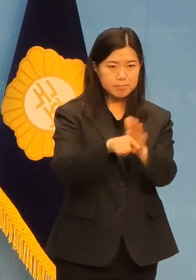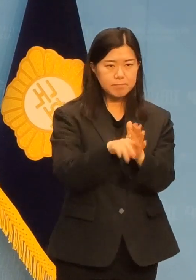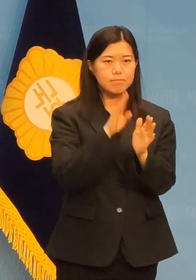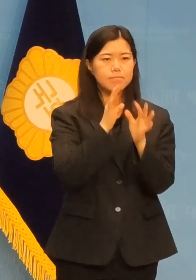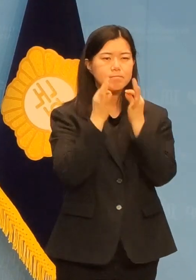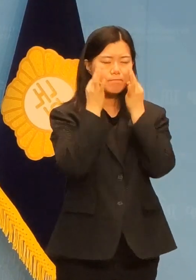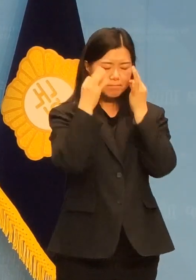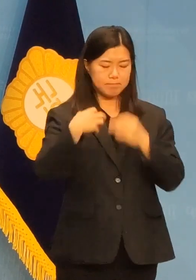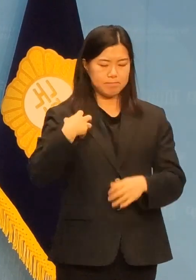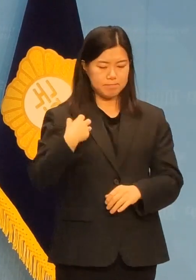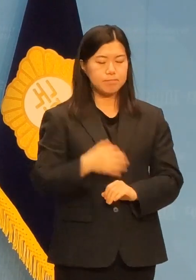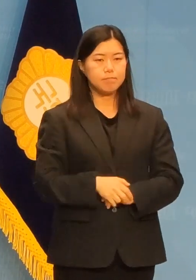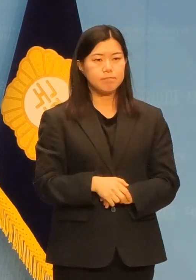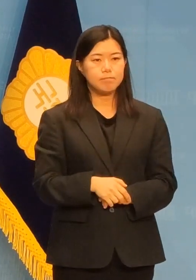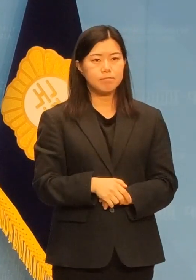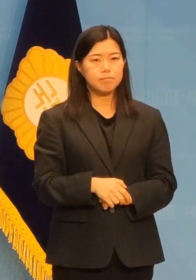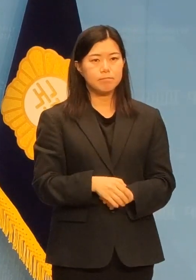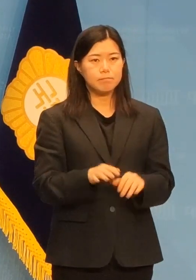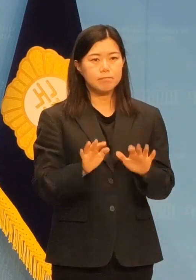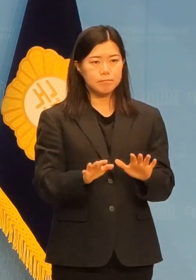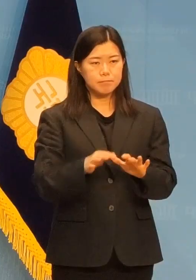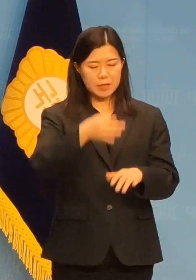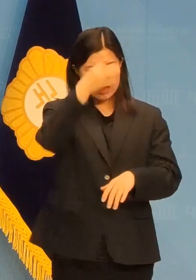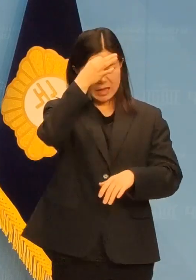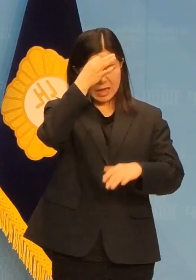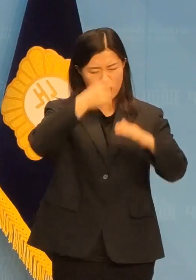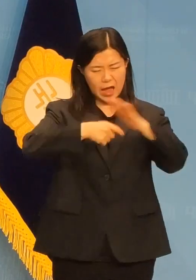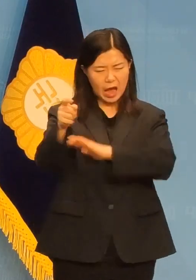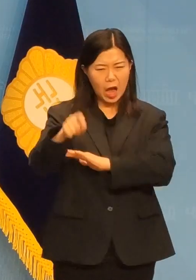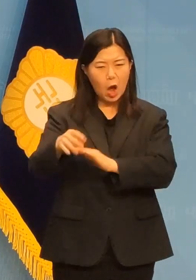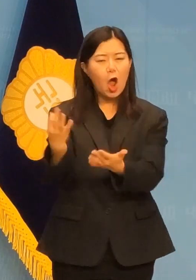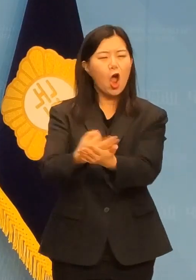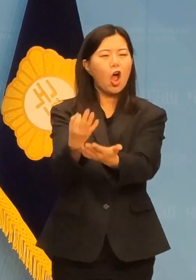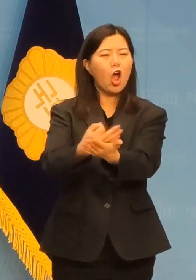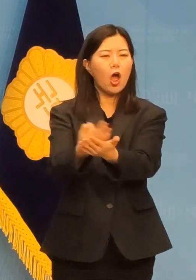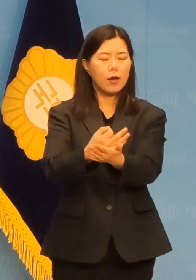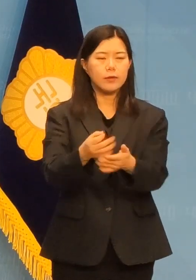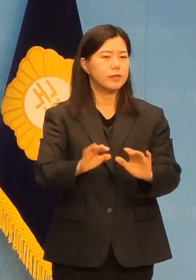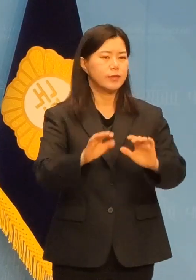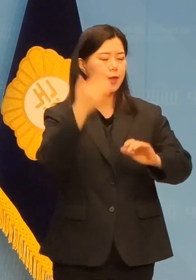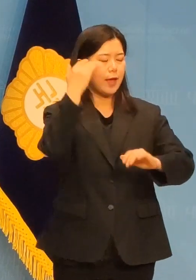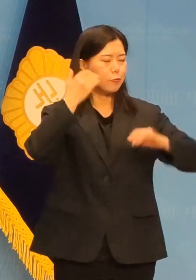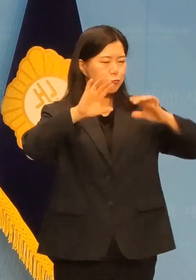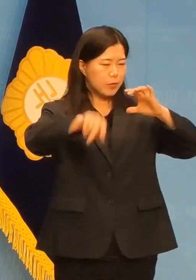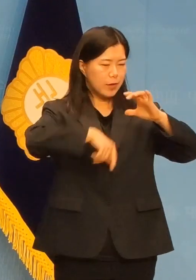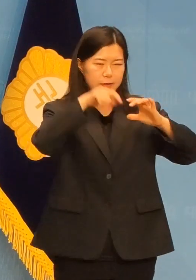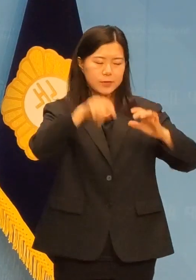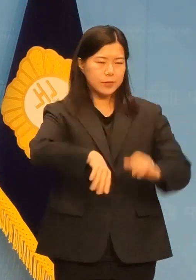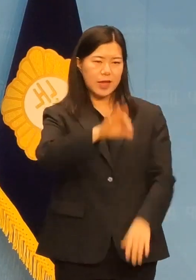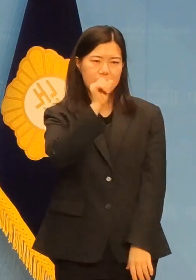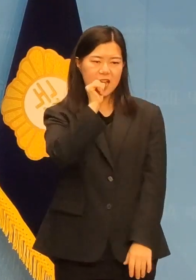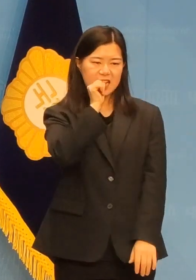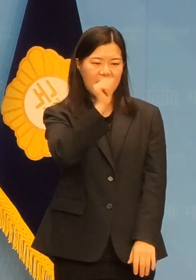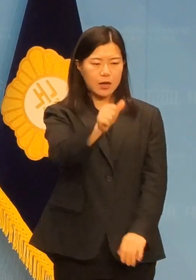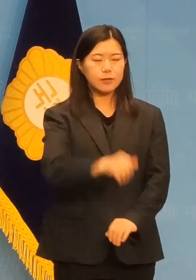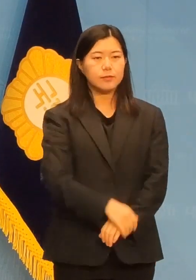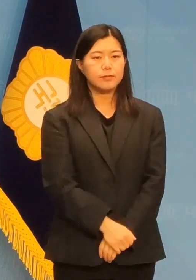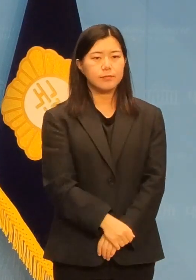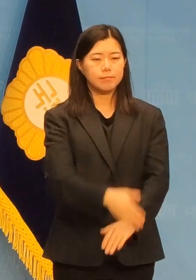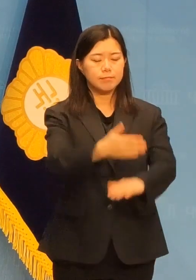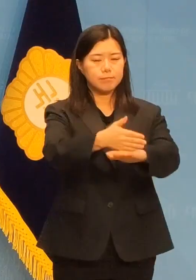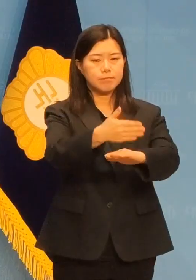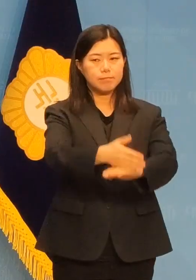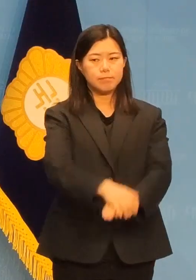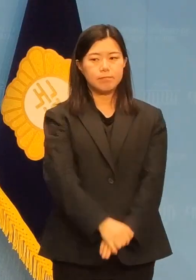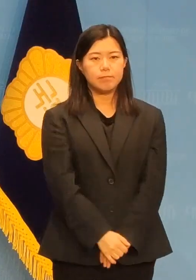끝까지 책임지겠습니다. 기술 탈취로 돈 버는 시대, 대한민국에서는 반드시 끝내겠습니다.